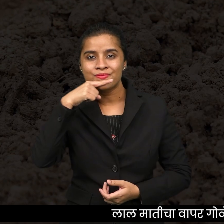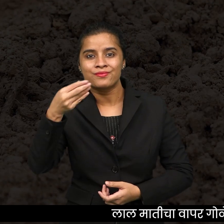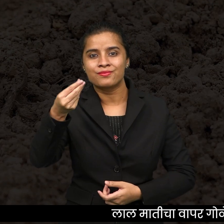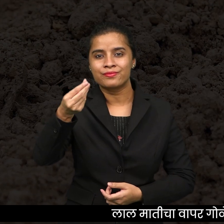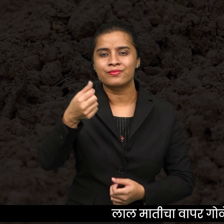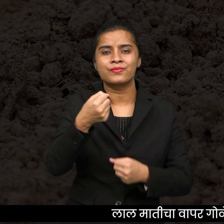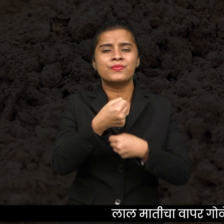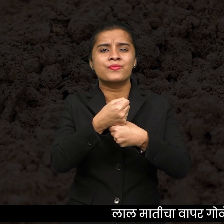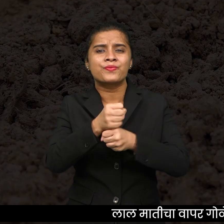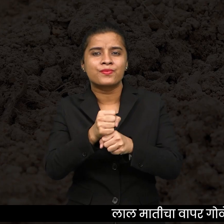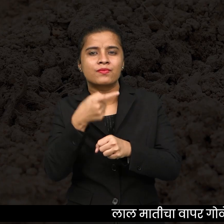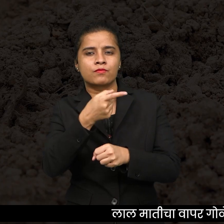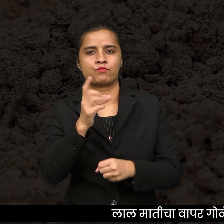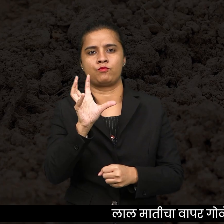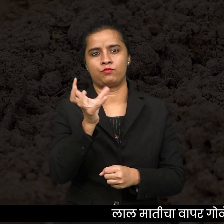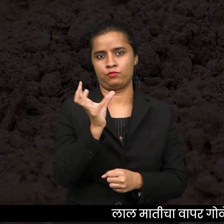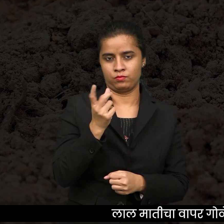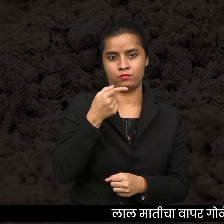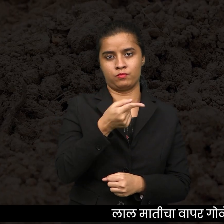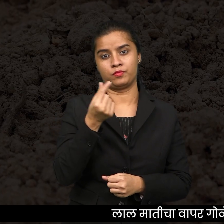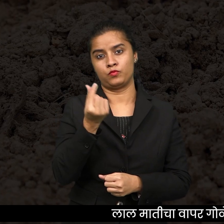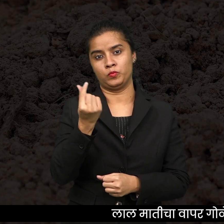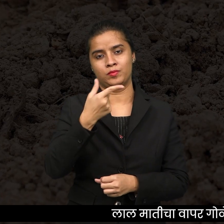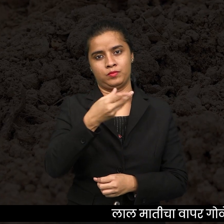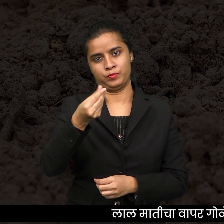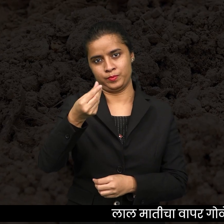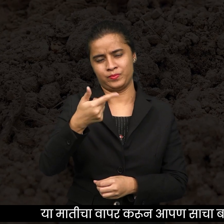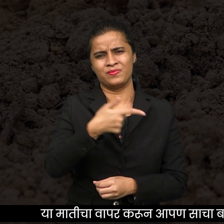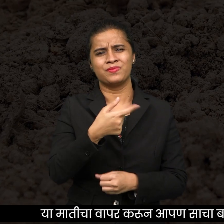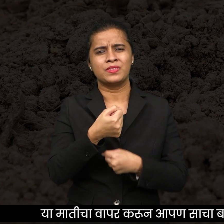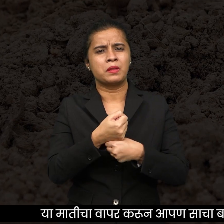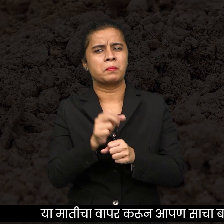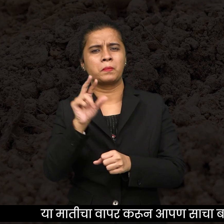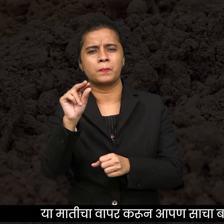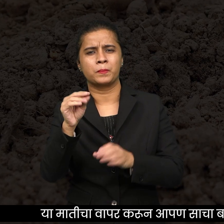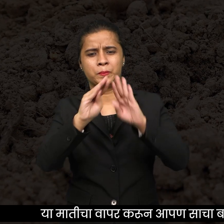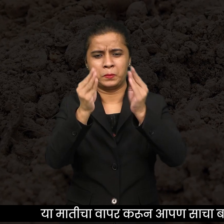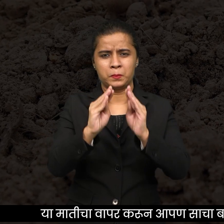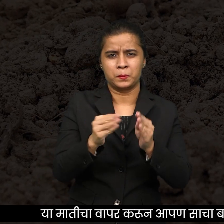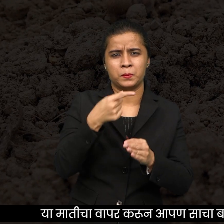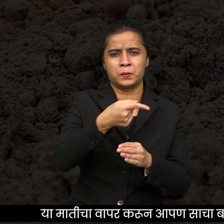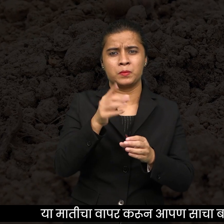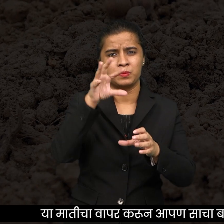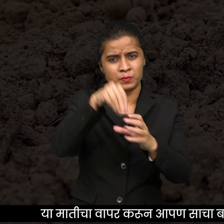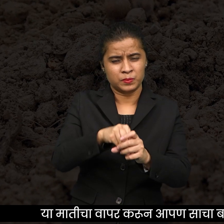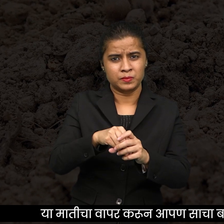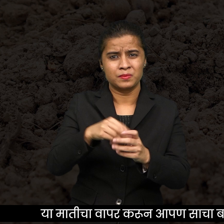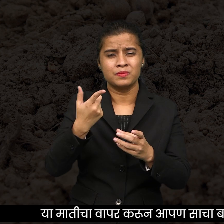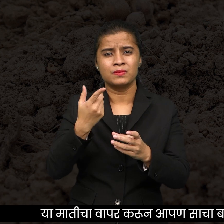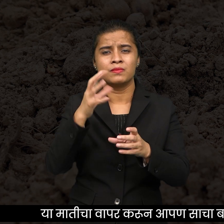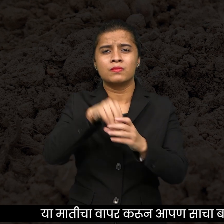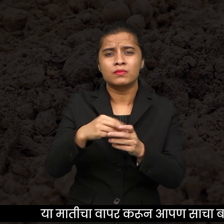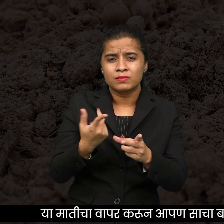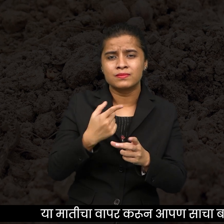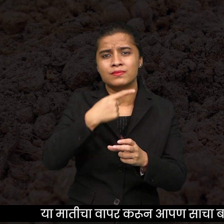लाल मातीचा वापर गोळे बनवण्यासाठी केला जातो. या मातीचा वापर करून आपण साचा